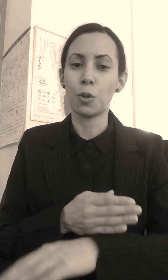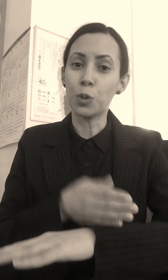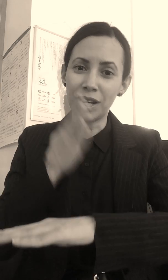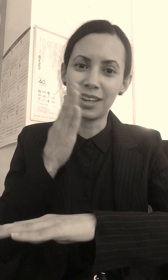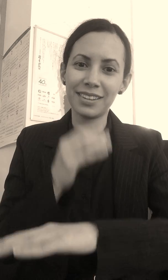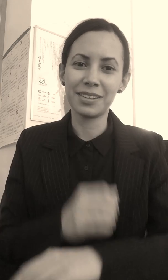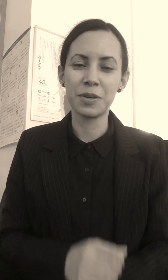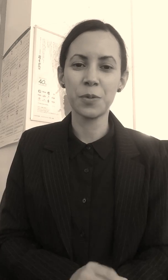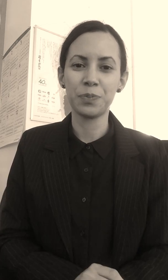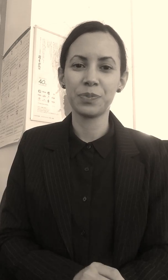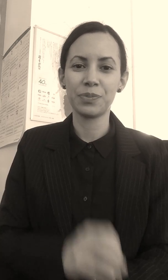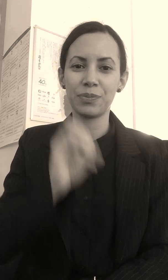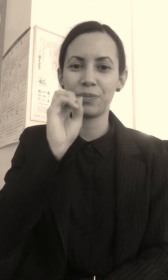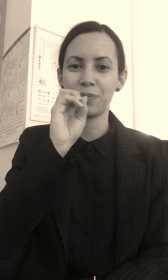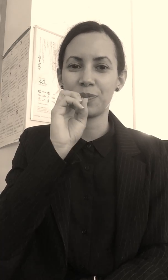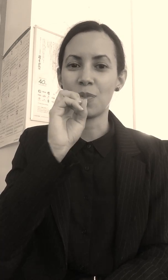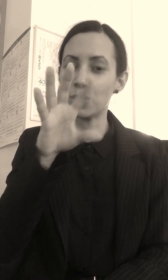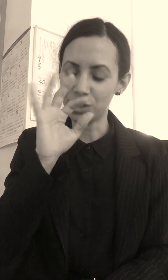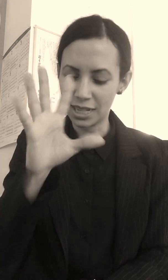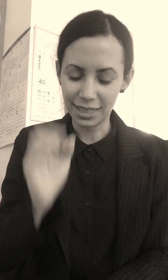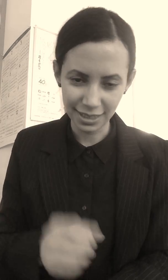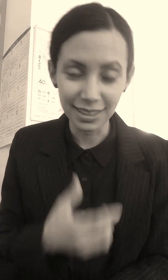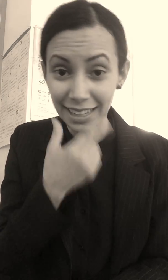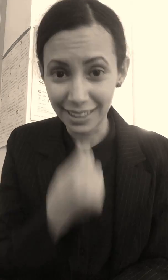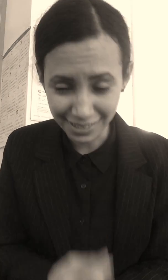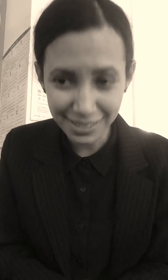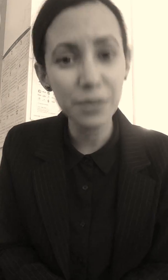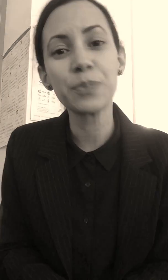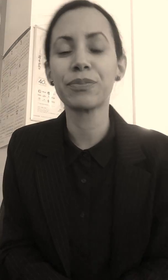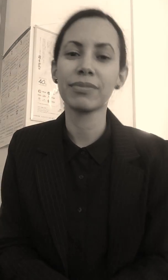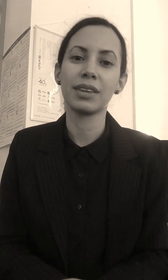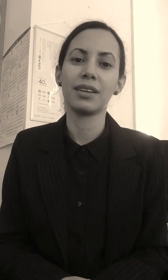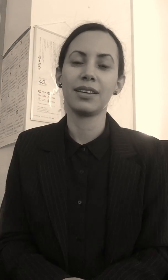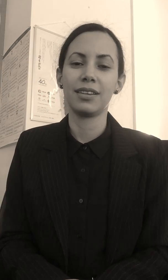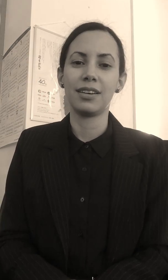お礼申し上げたいです。